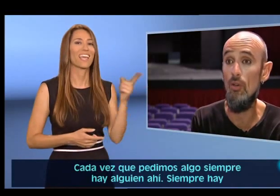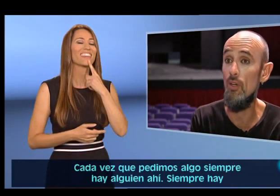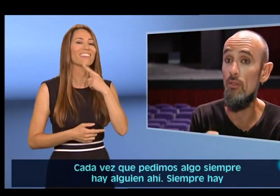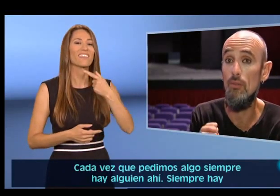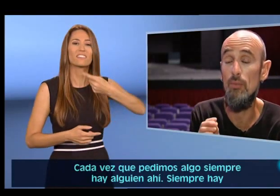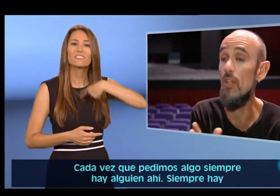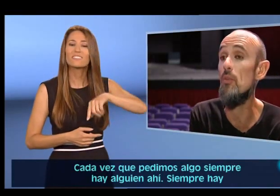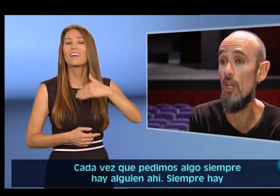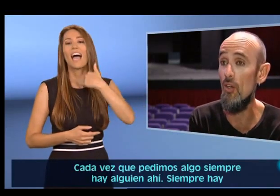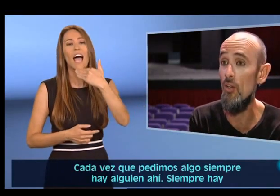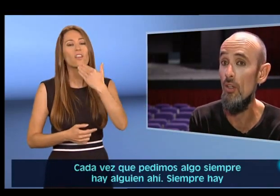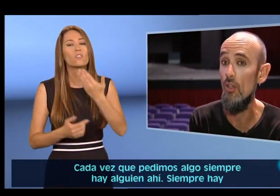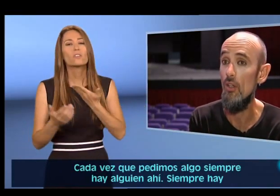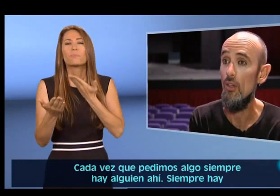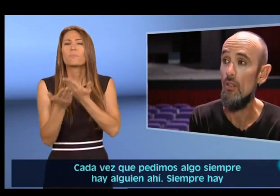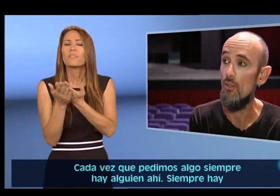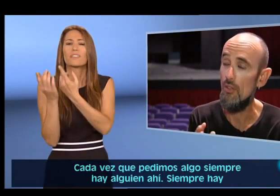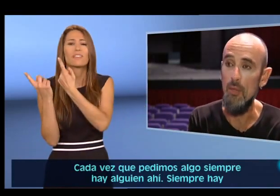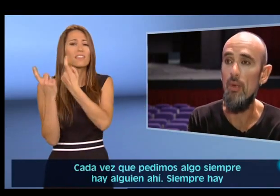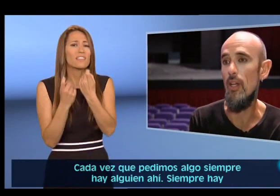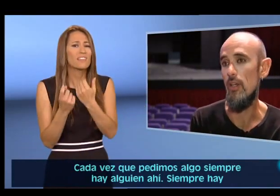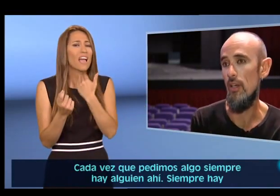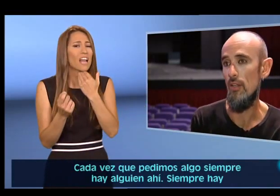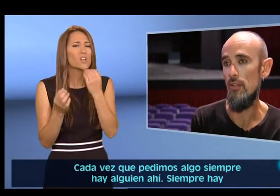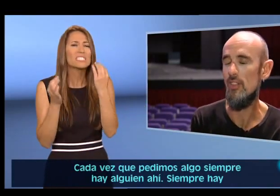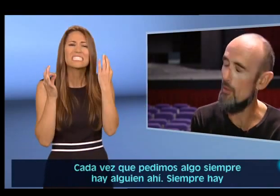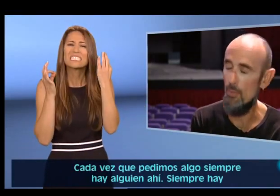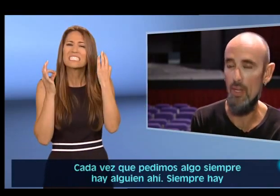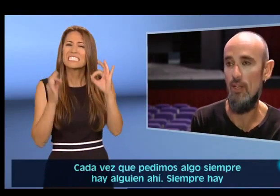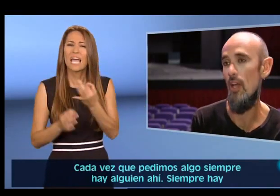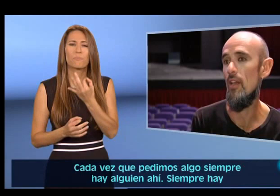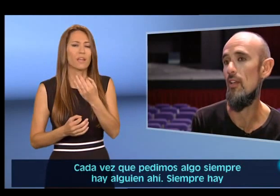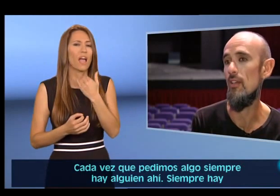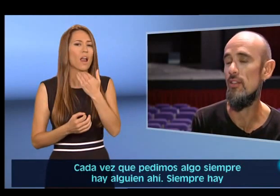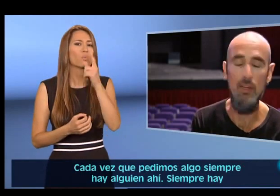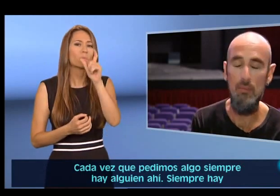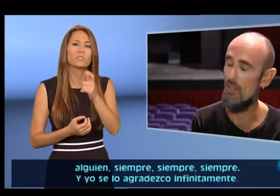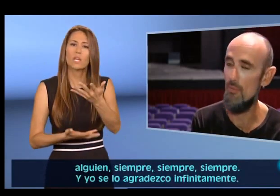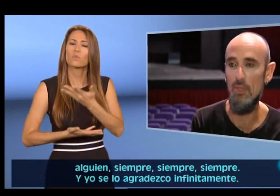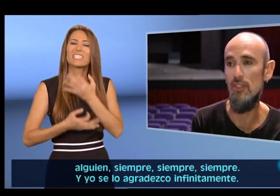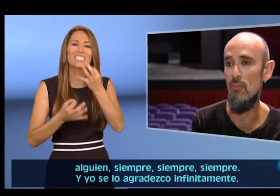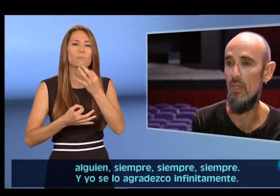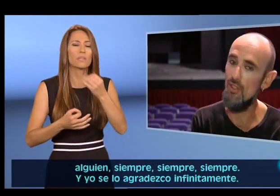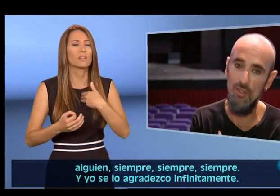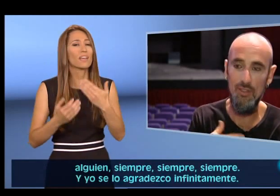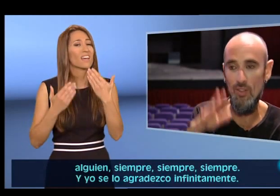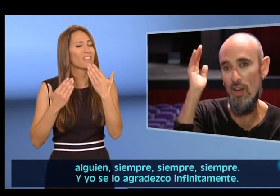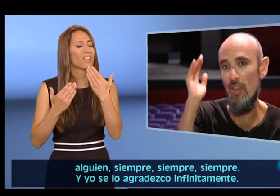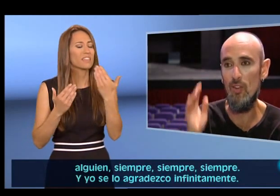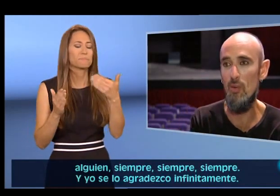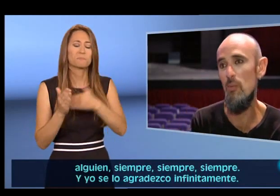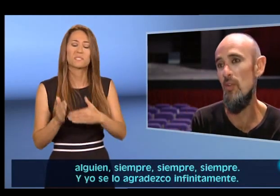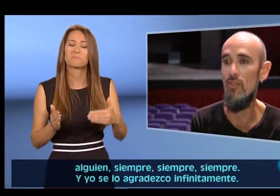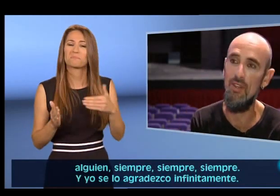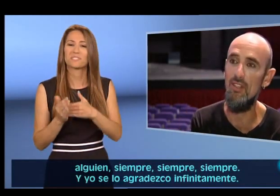abrimos, pedimos algo, siempre hay alguien ahí. Siempre hay alguien. Siempre, siempre, siempre. Yo se lo agradezco, vamos,